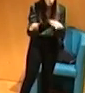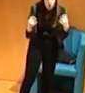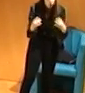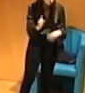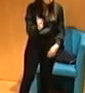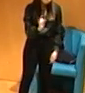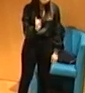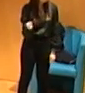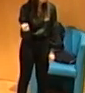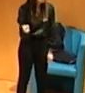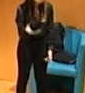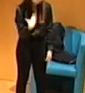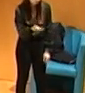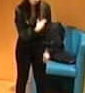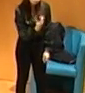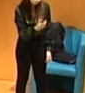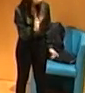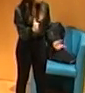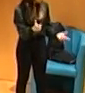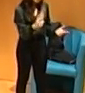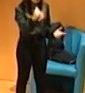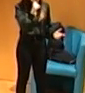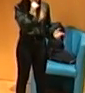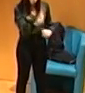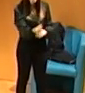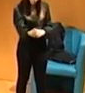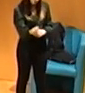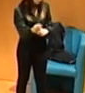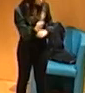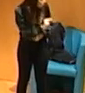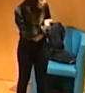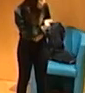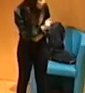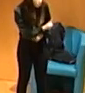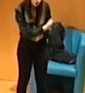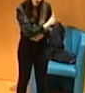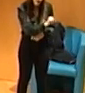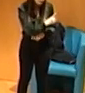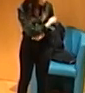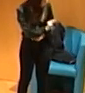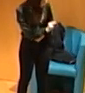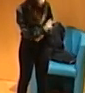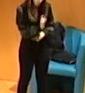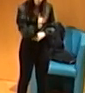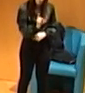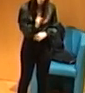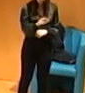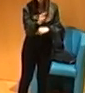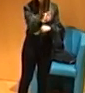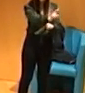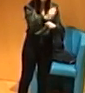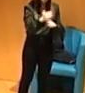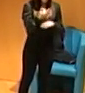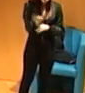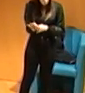pas. Les enfants italiens, ils ne regardaient pas Géraldine. En France, mais des fois, je n'ose même pas sortir dans